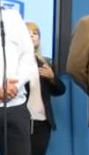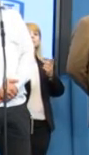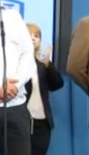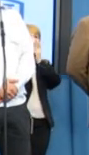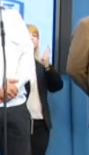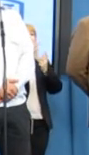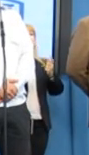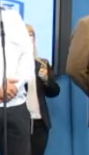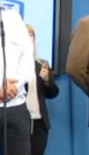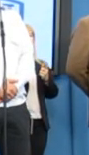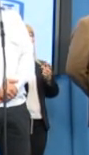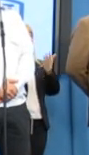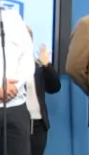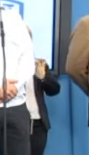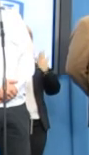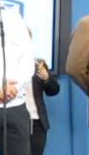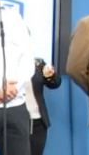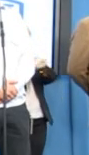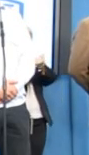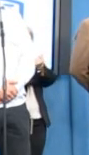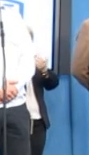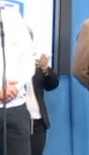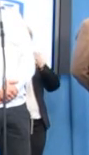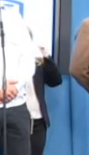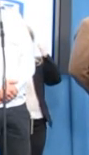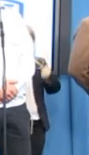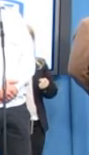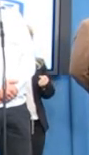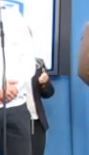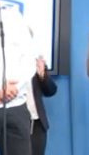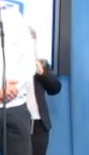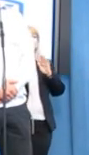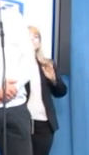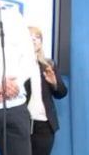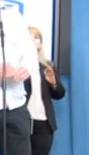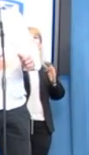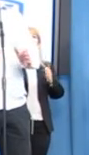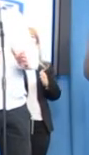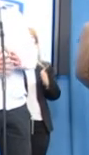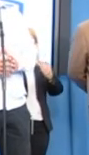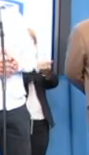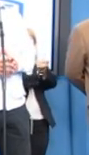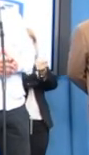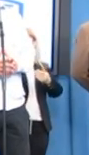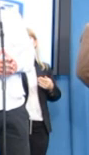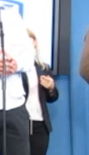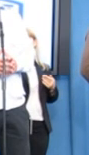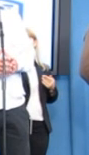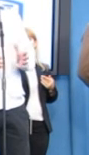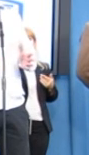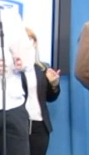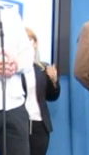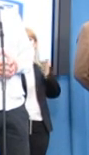Najcięższy przepis ustawy o przeciwdziałaniu narkomanii. A marihuany samej w sobie nie było, prawda? Marihuany samej nie było jedynym dowodem na